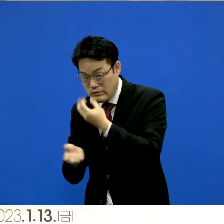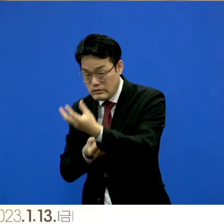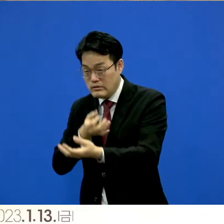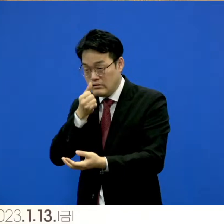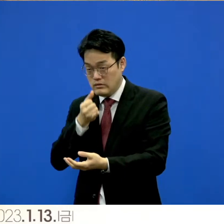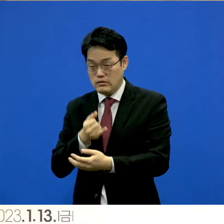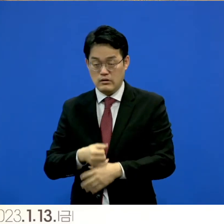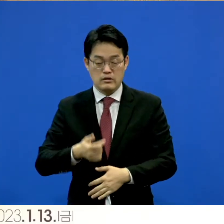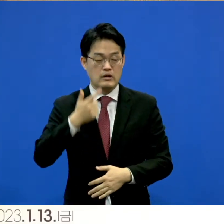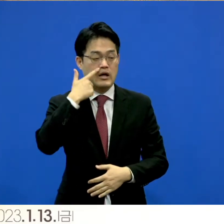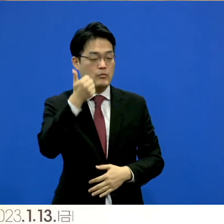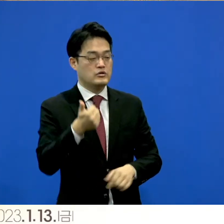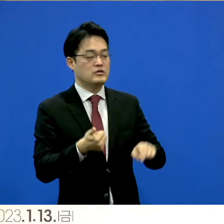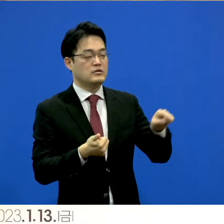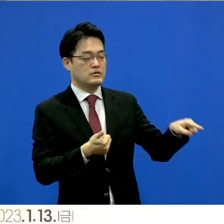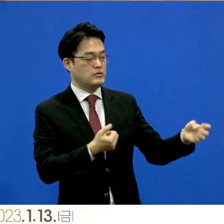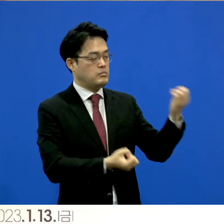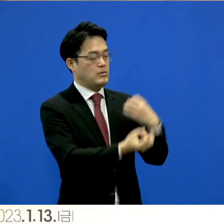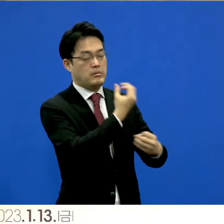동 마는 동 합니다.